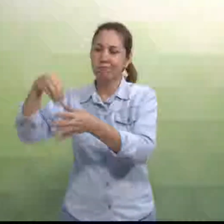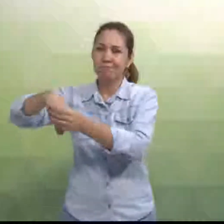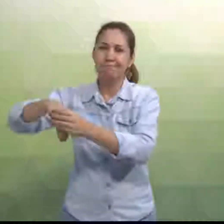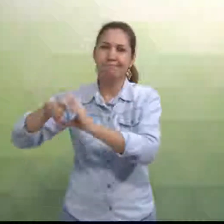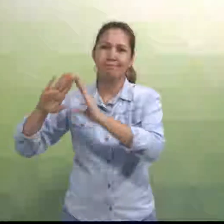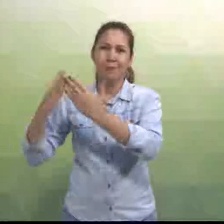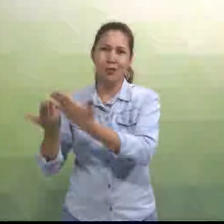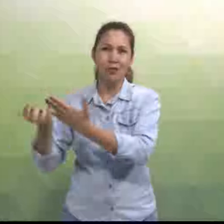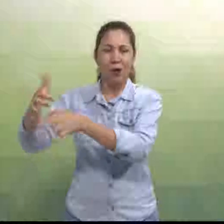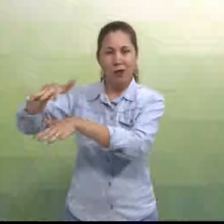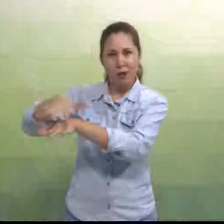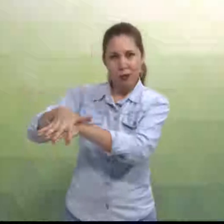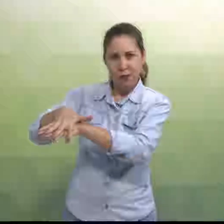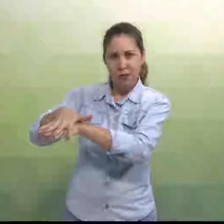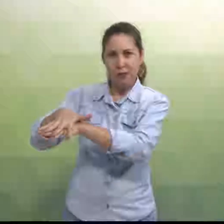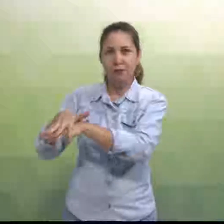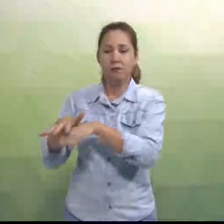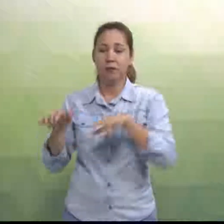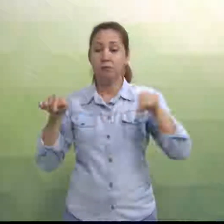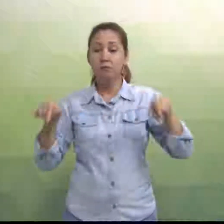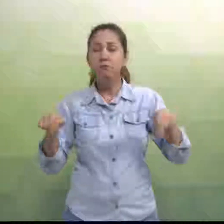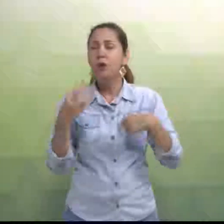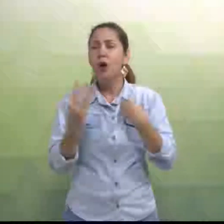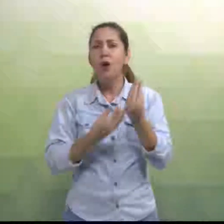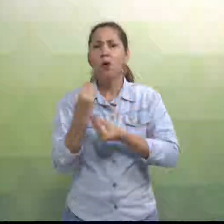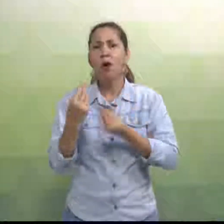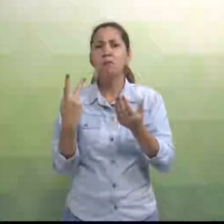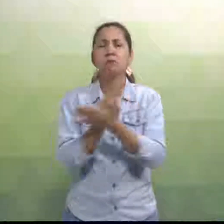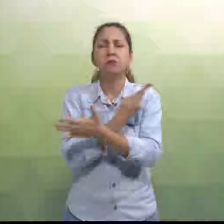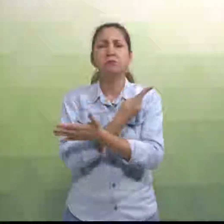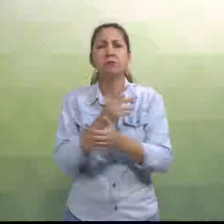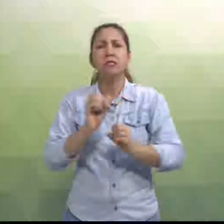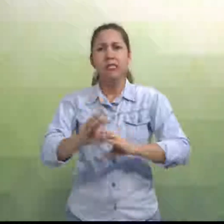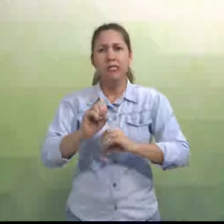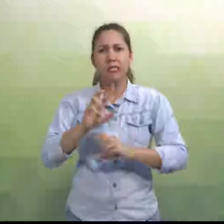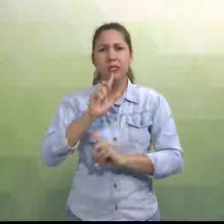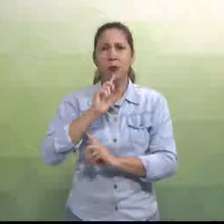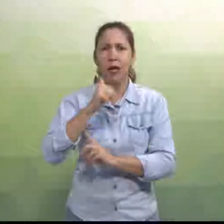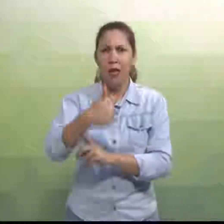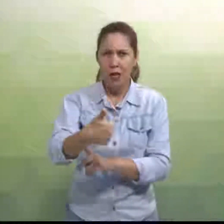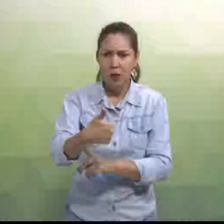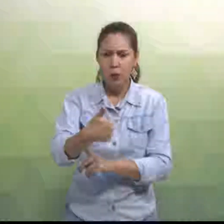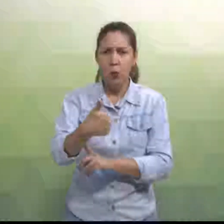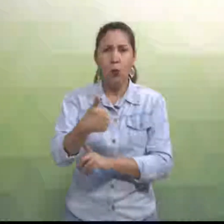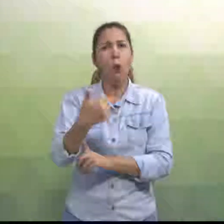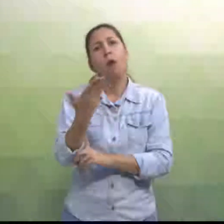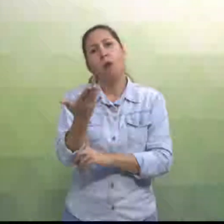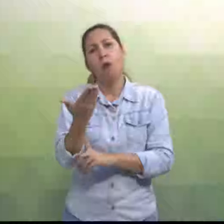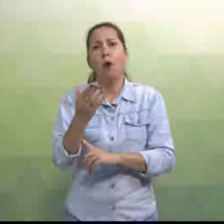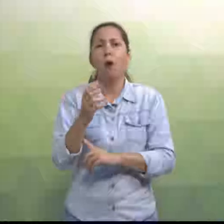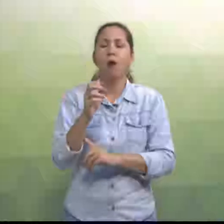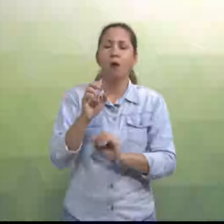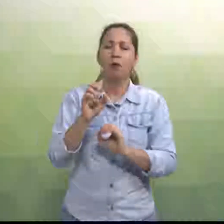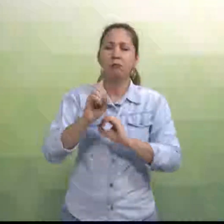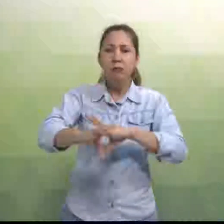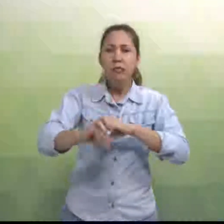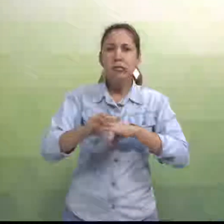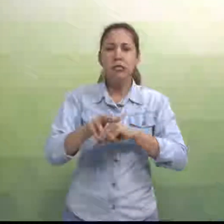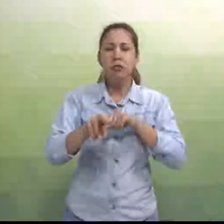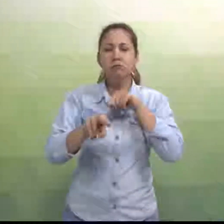escola inclusiva. Então nesses espaços, como acontece o ensino da L1?